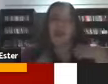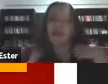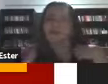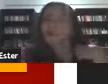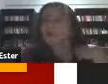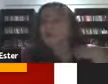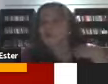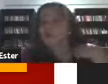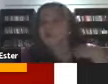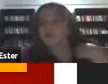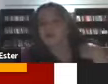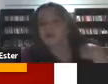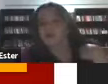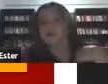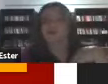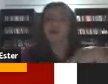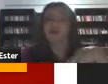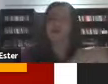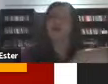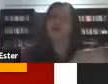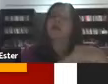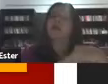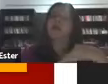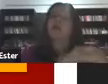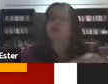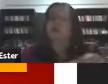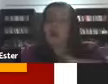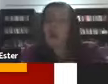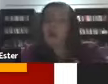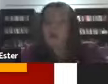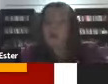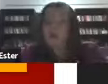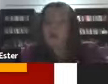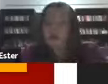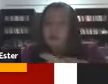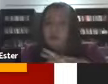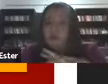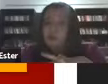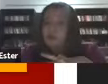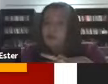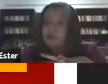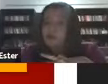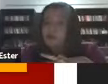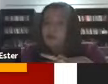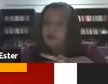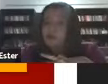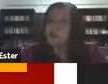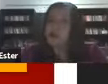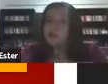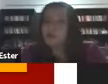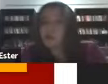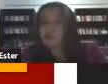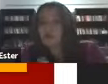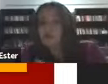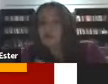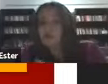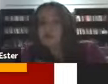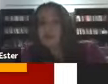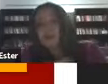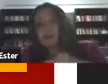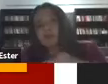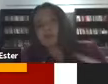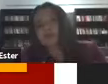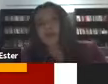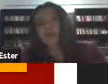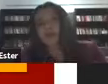A retirada, por exemplo, de serviços de direitos que garante os direitos sexuais e reprodutivos, tanto para mulheres quanto para a comunidade LGBT, a gente